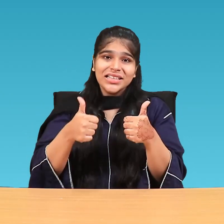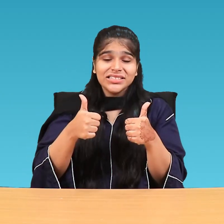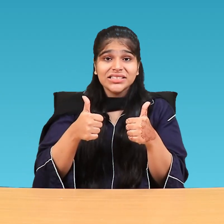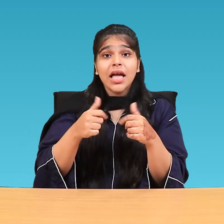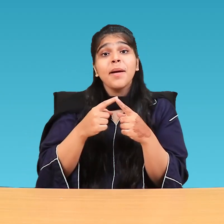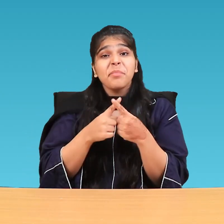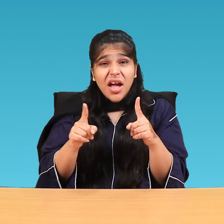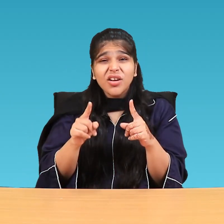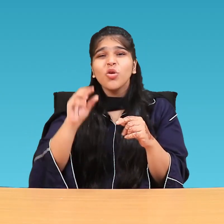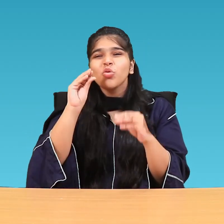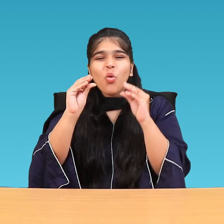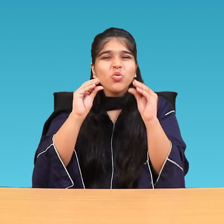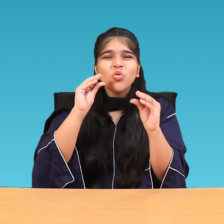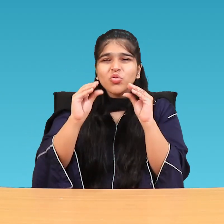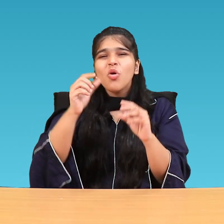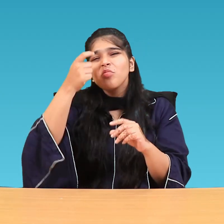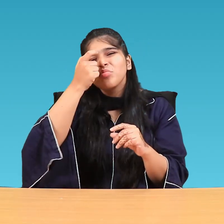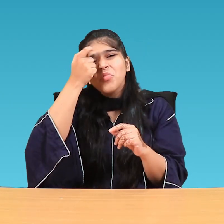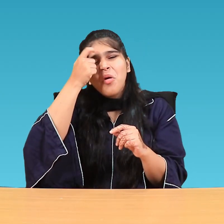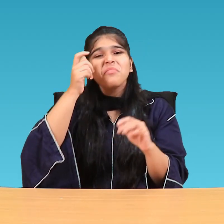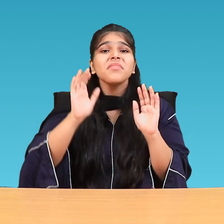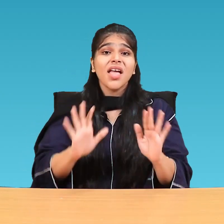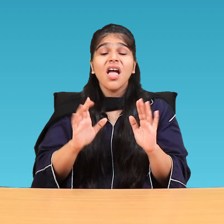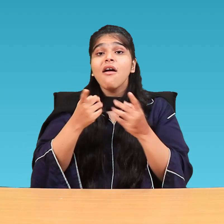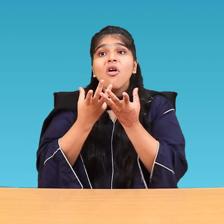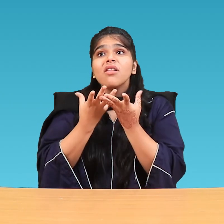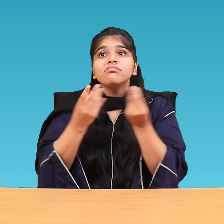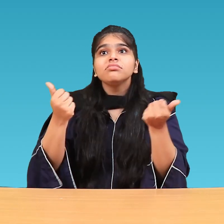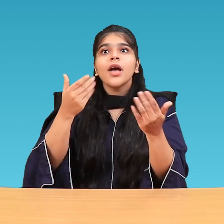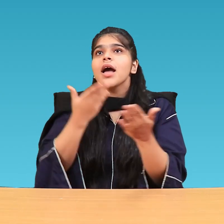उसमें कुछ चीज़ें ऐसी रह जाती हैं कि वो सही से इम्प्लीमेंट नहीं हो पाती।